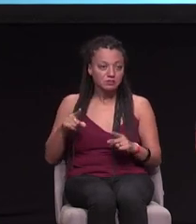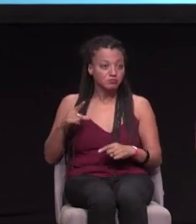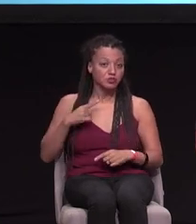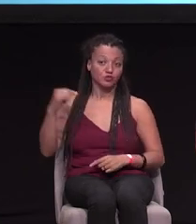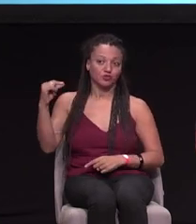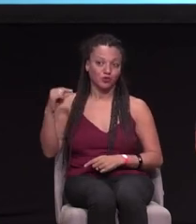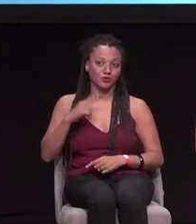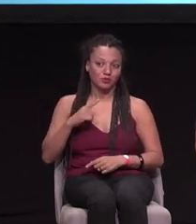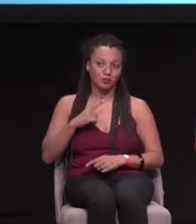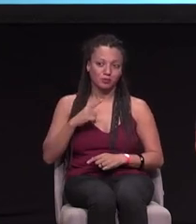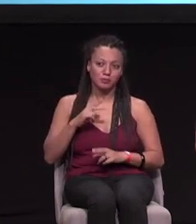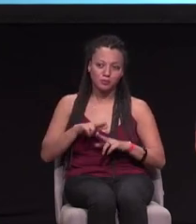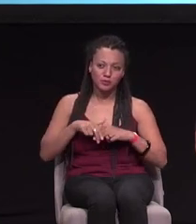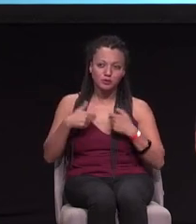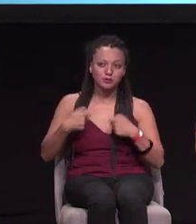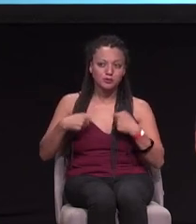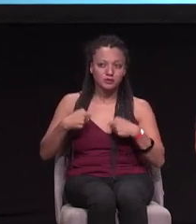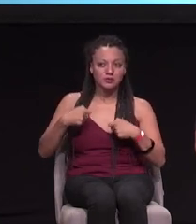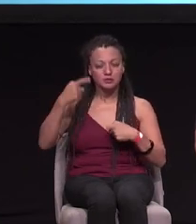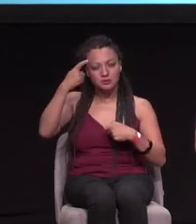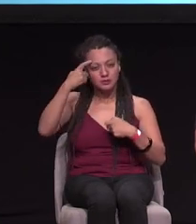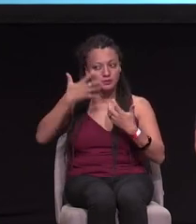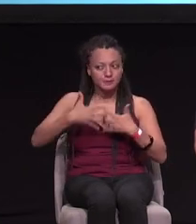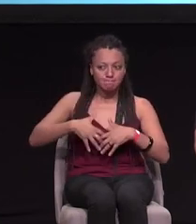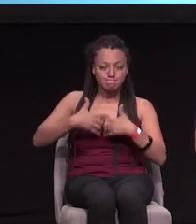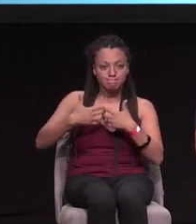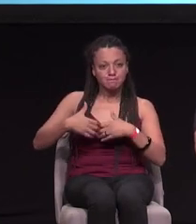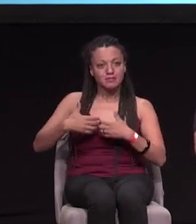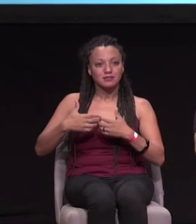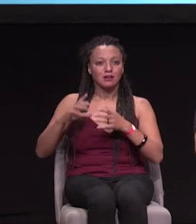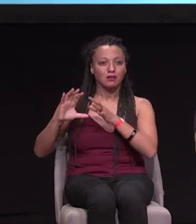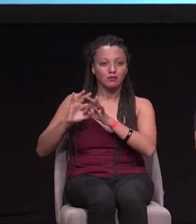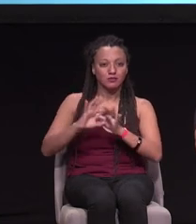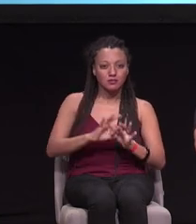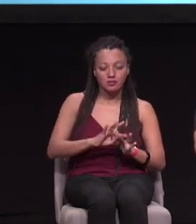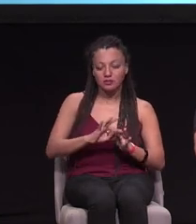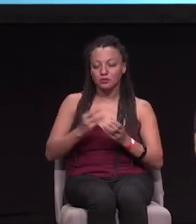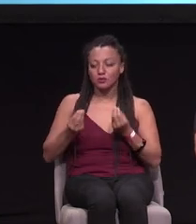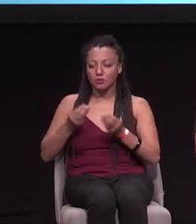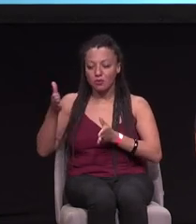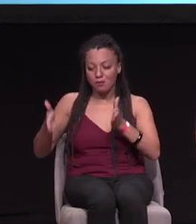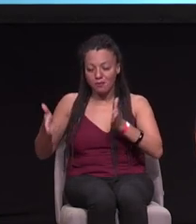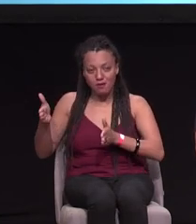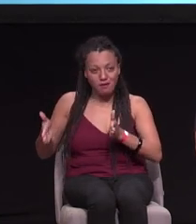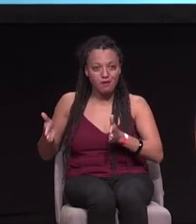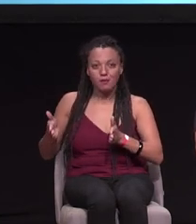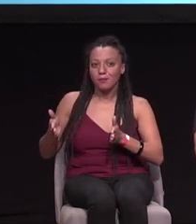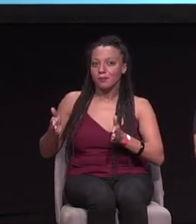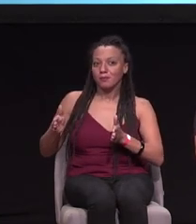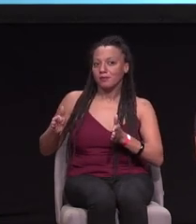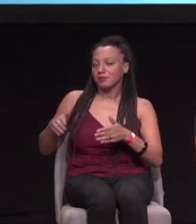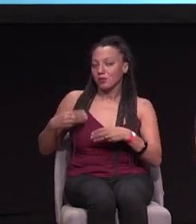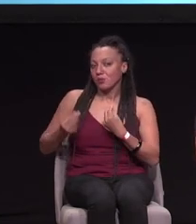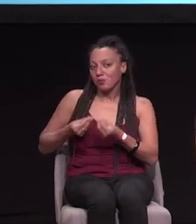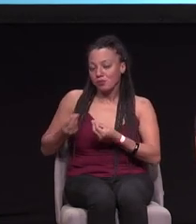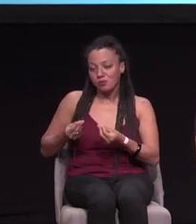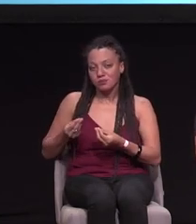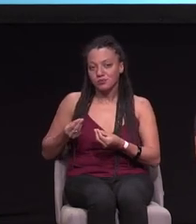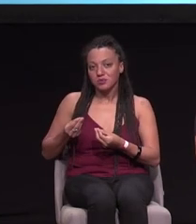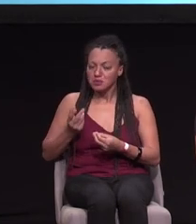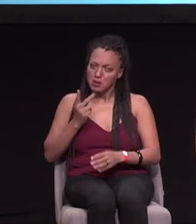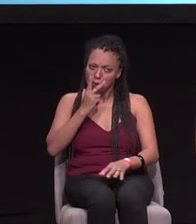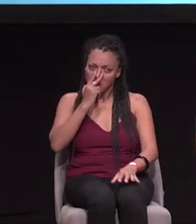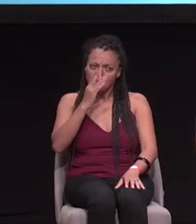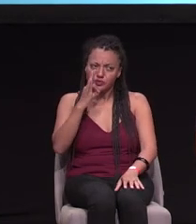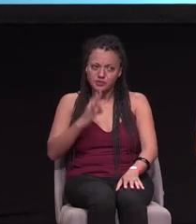tudo tem que ser levado em consideração é o contexto como as coisas funcionam é com certeza pode ter sido